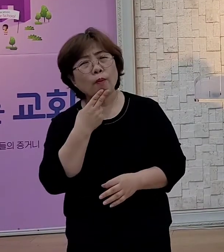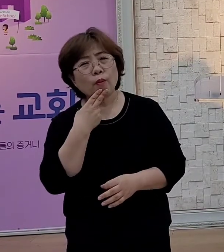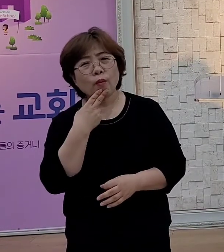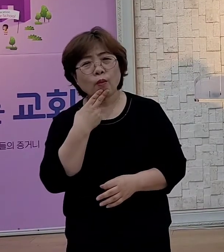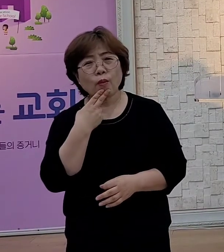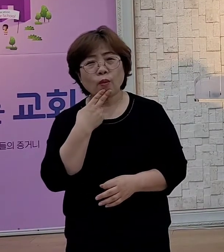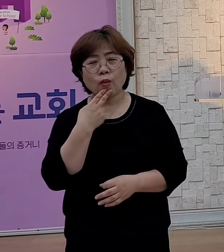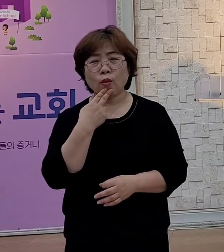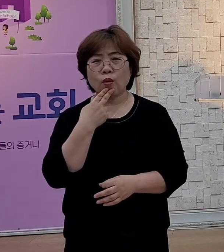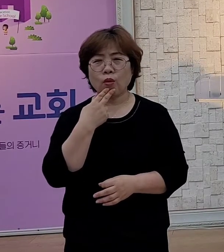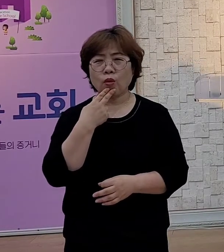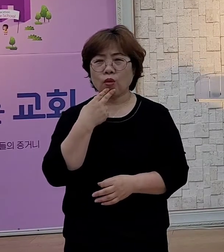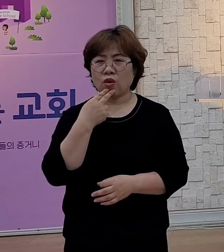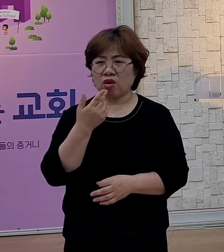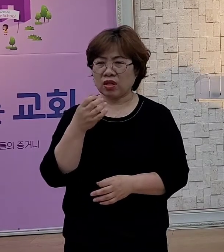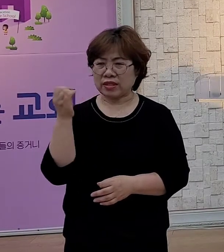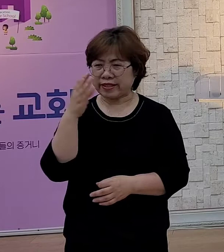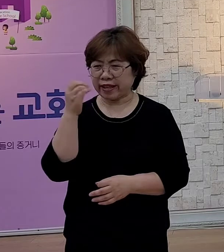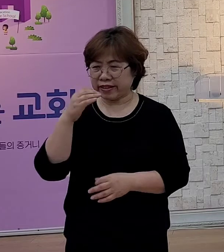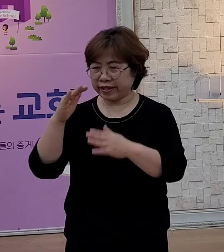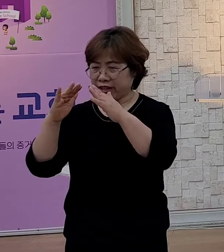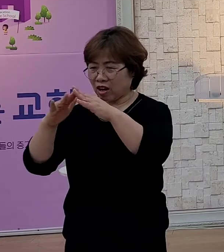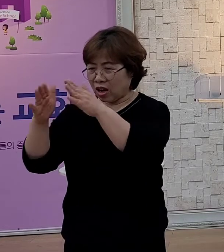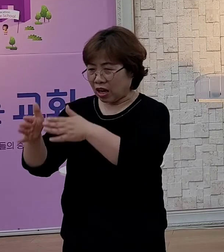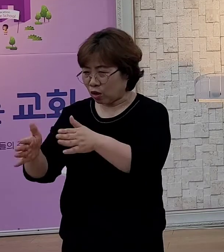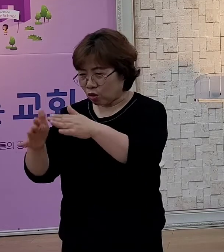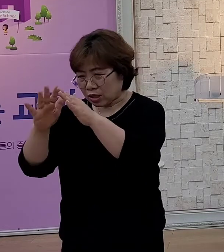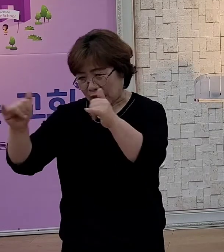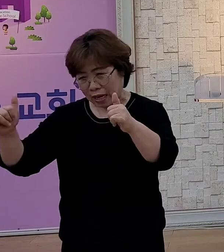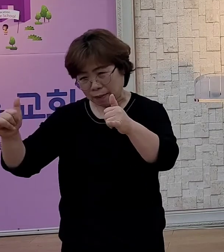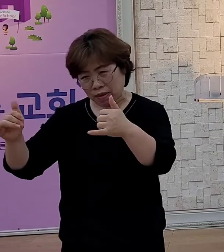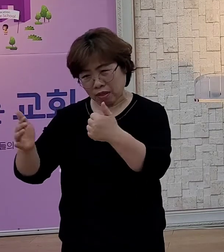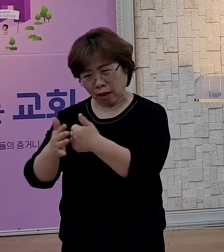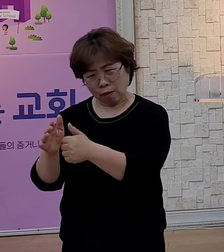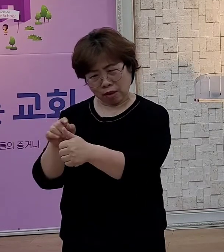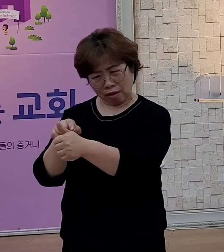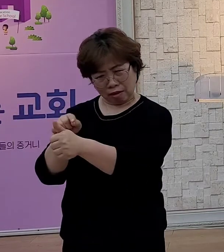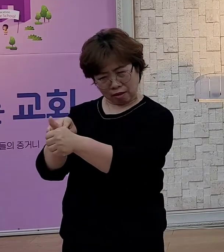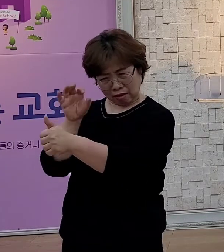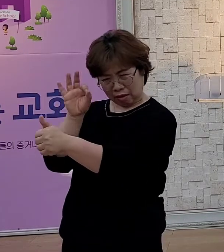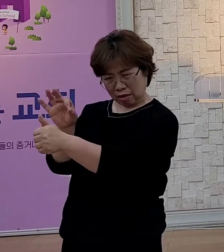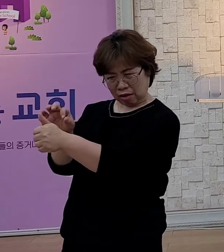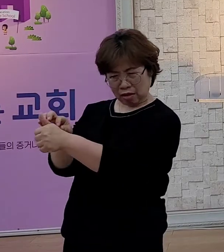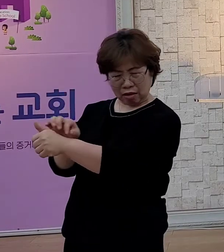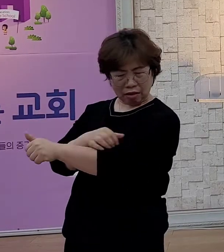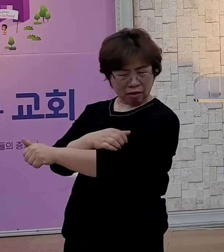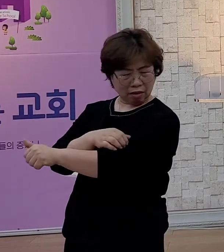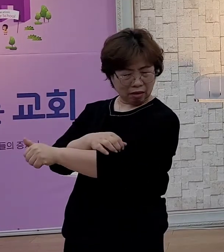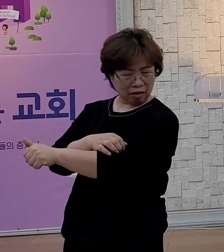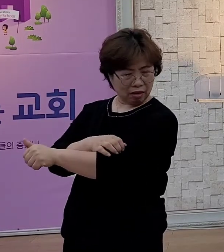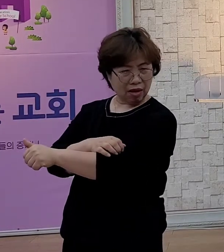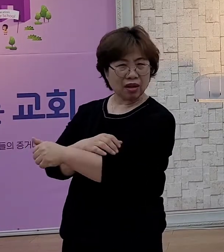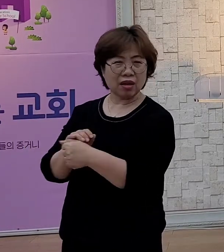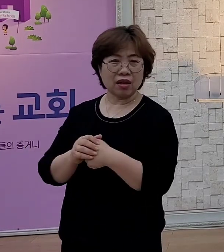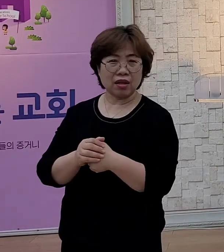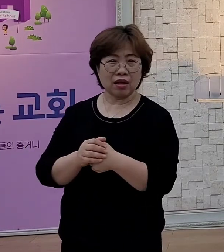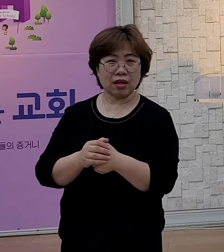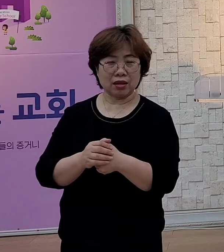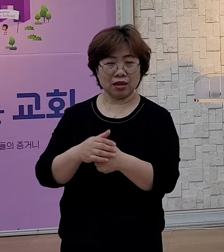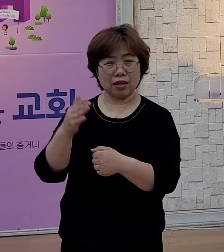내가 바라보는 한 사람이 전라도 사람이에요. 경상도하고 전라도하고 상극이잖아요. 이 국가가 이렇게 만들어 놨어요. 이